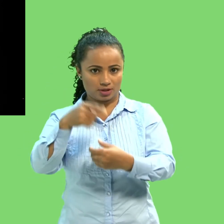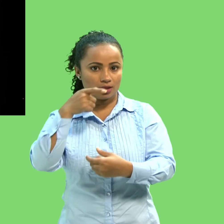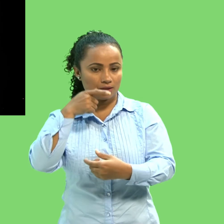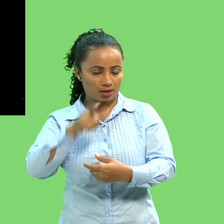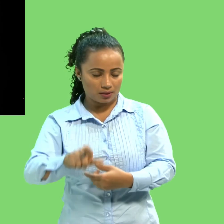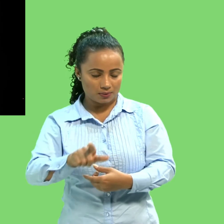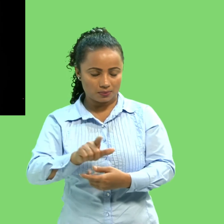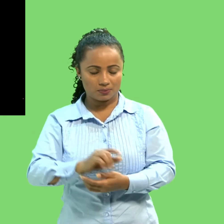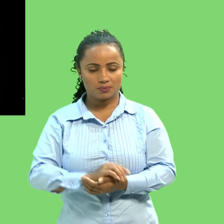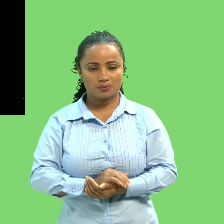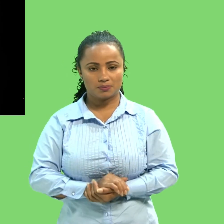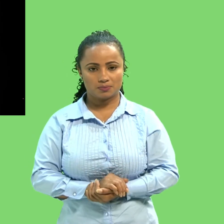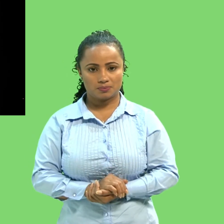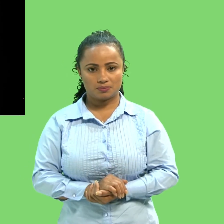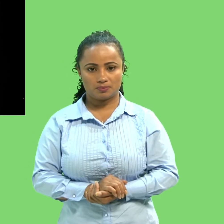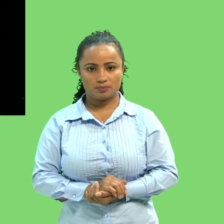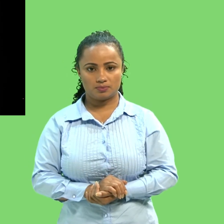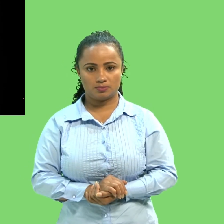problemas.